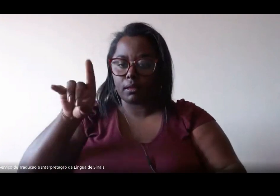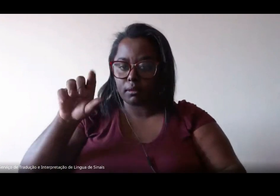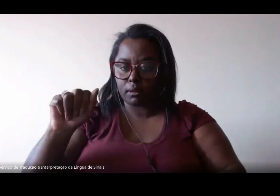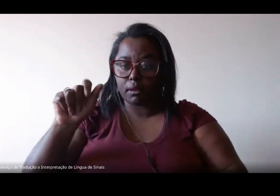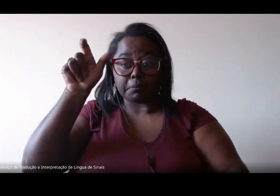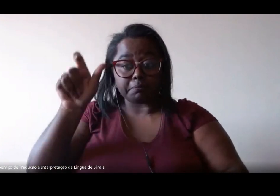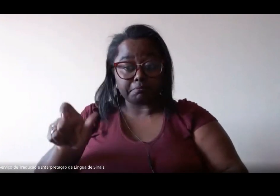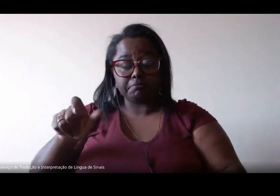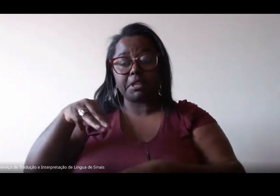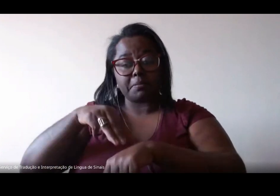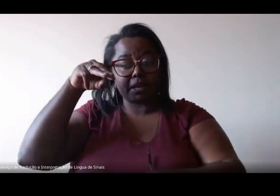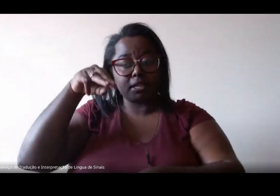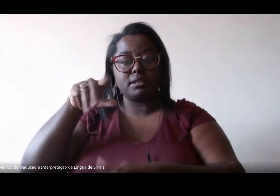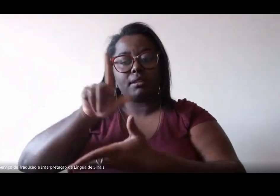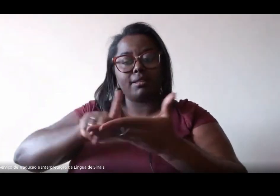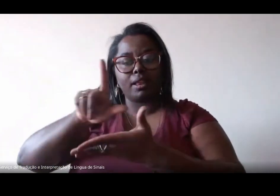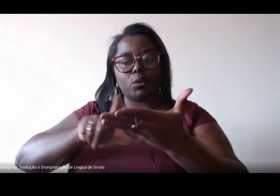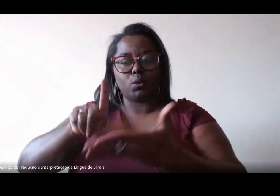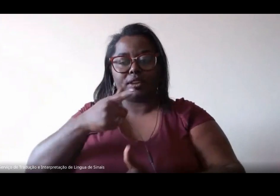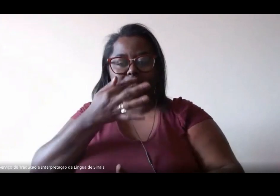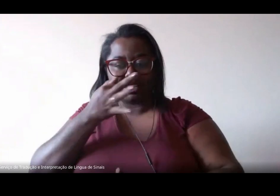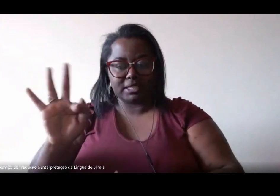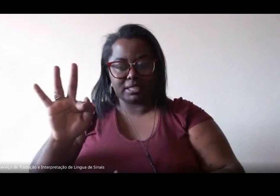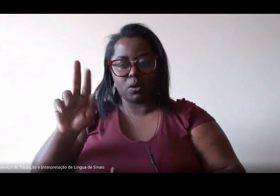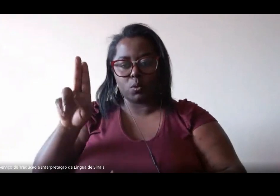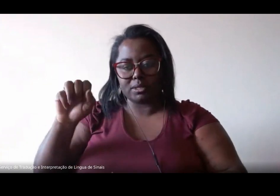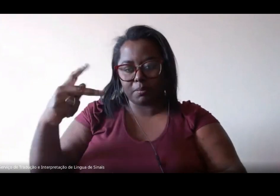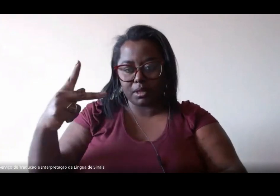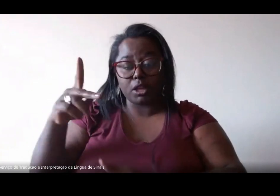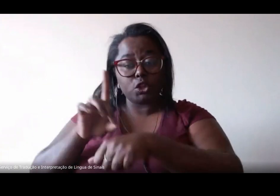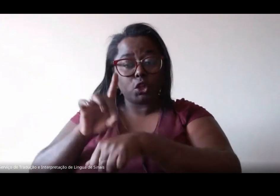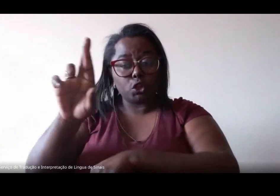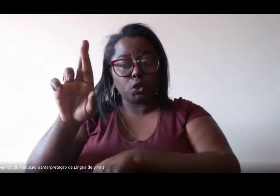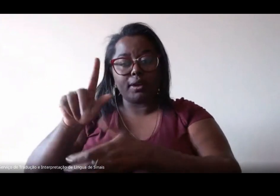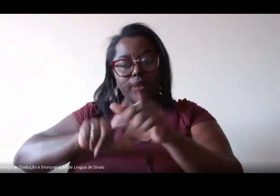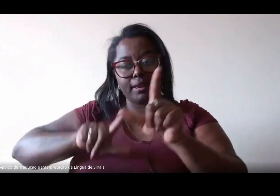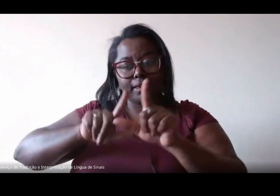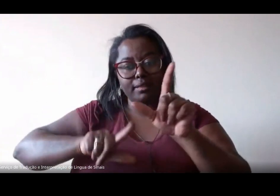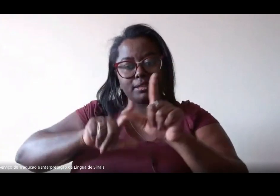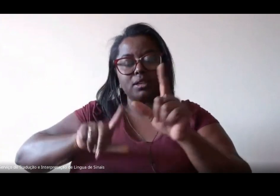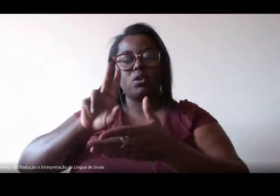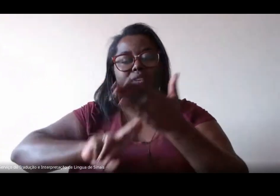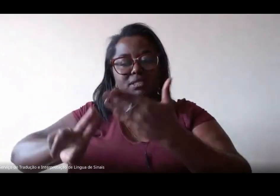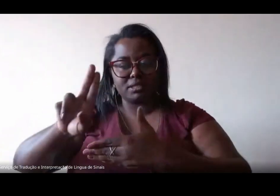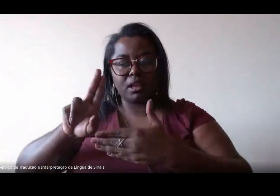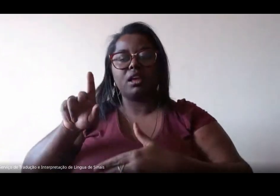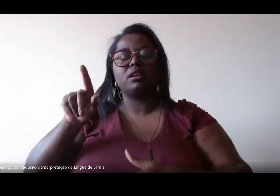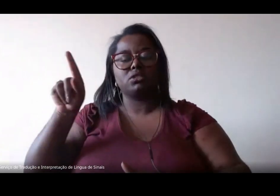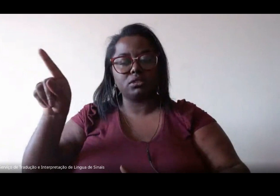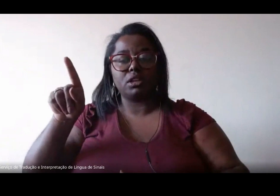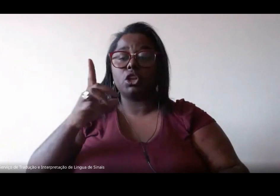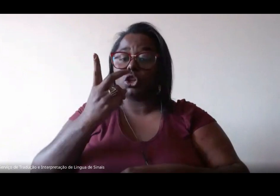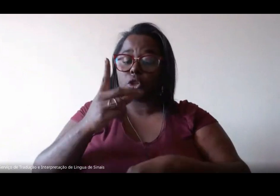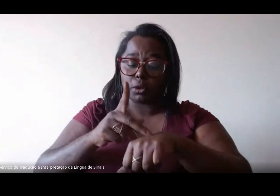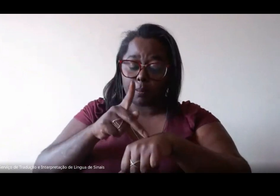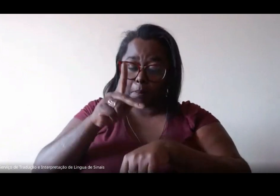é mestre em Língua e Literatura Francesa pela USP, doutora em Letras pela Universidade de Toulouse,